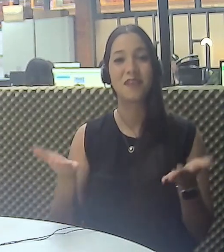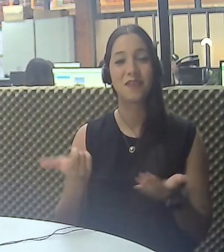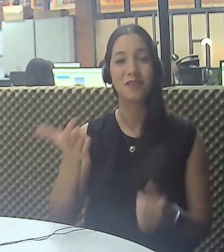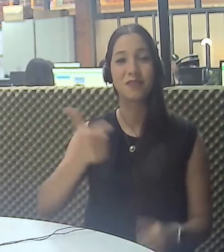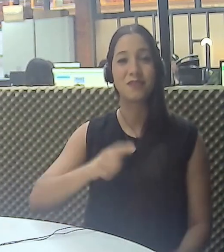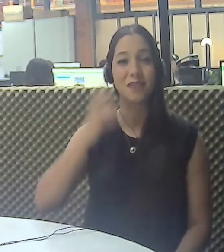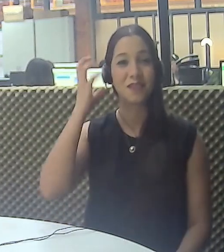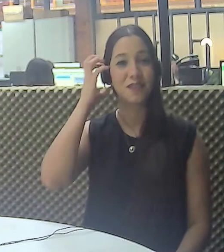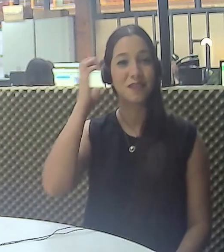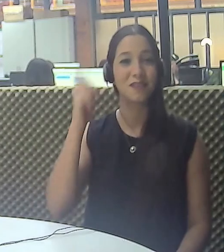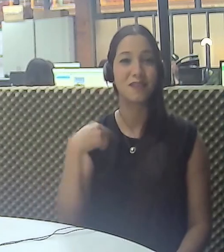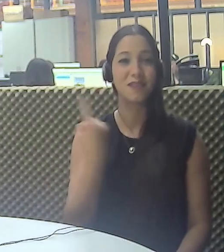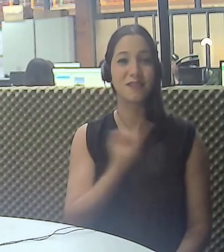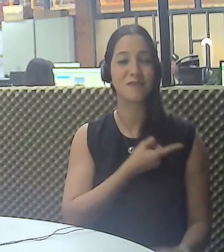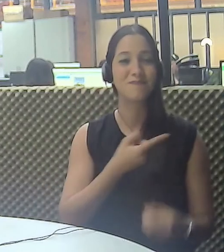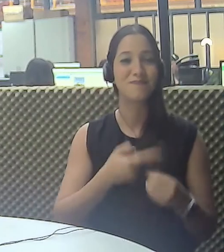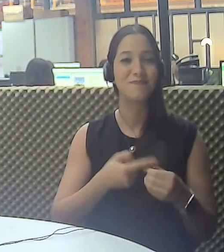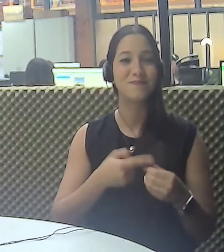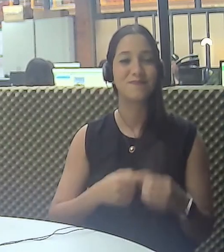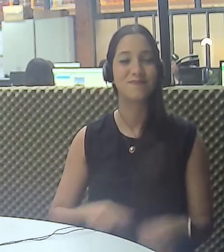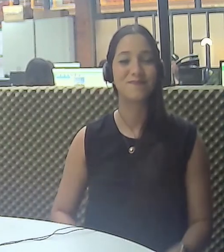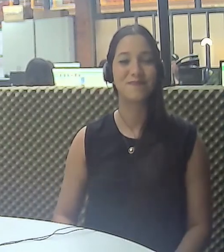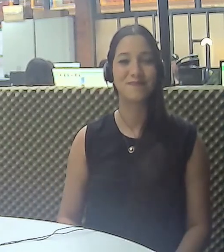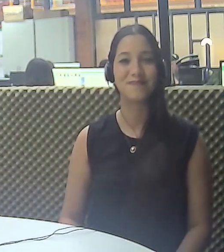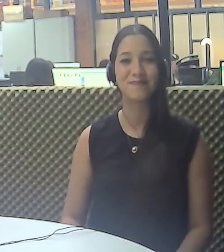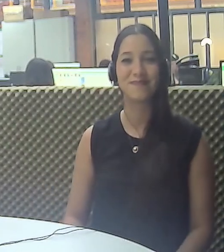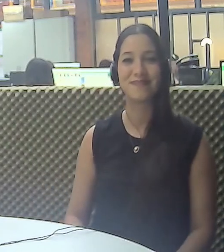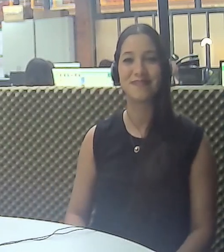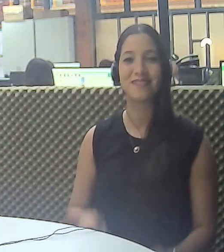mais uma edição do programa da Rádio Nossa Cidade.